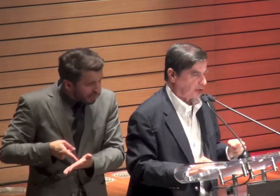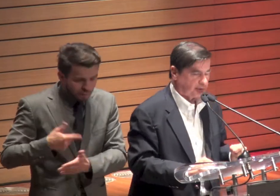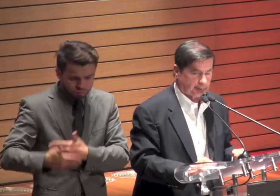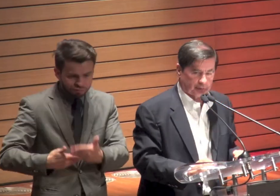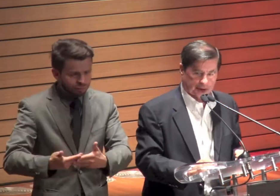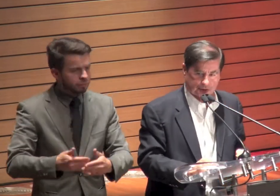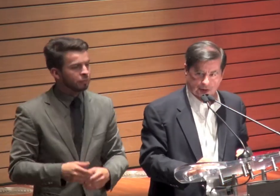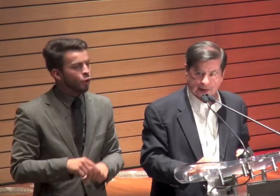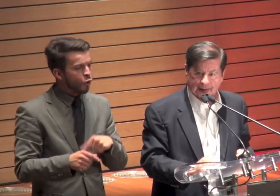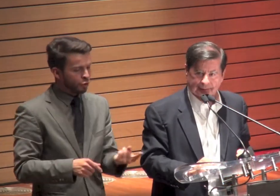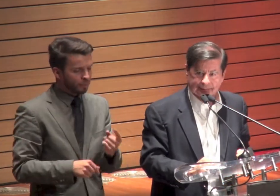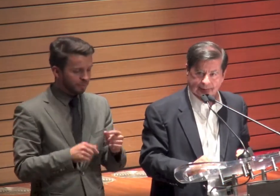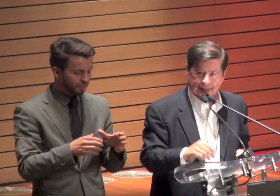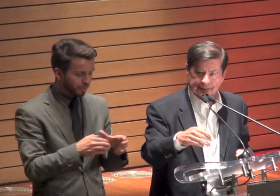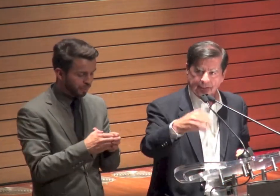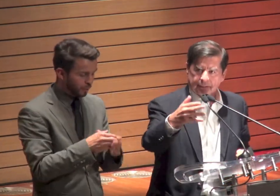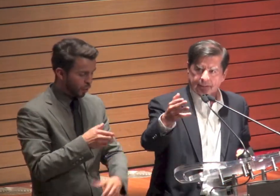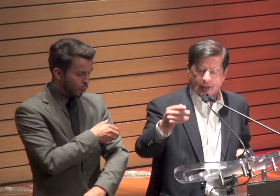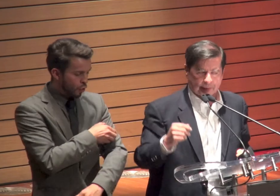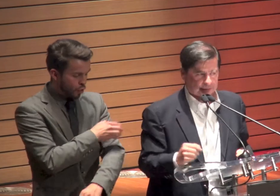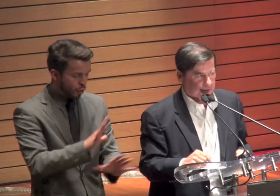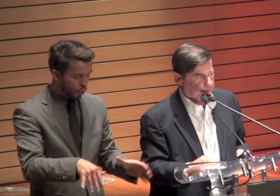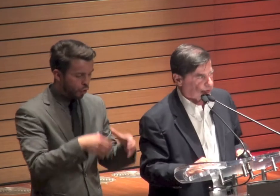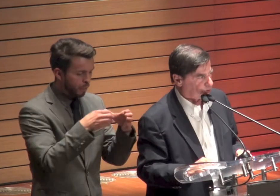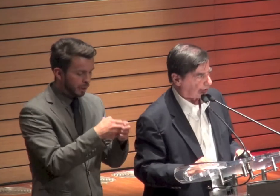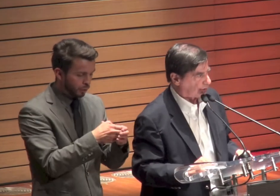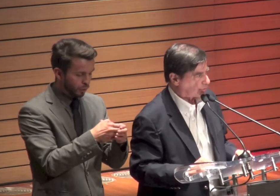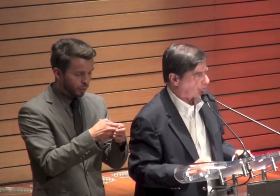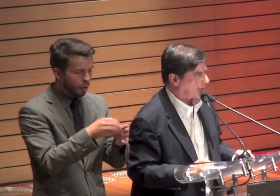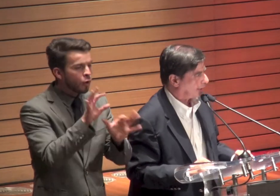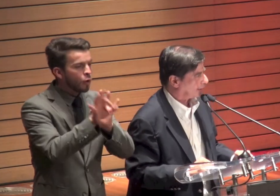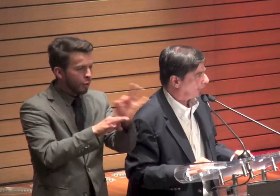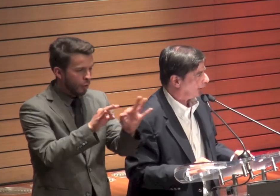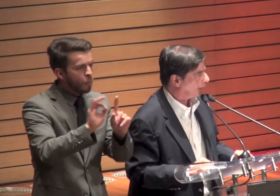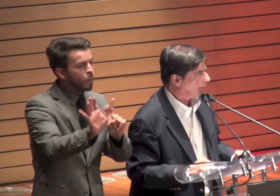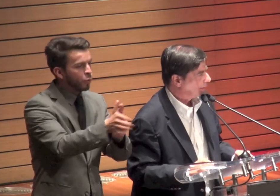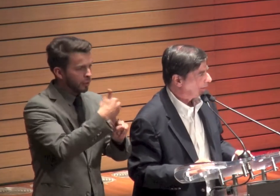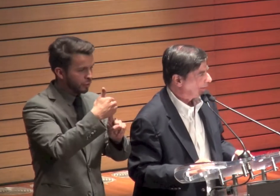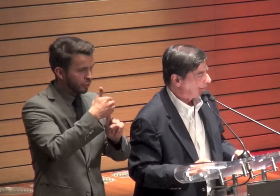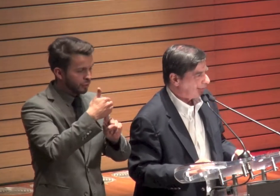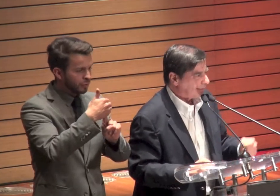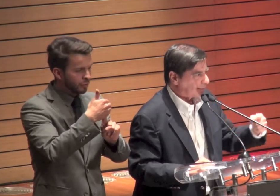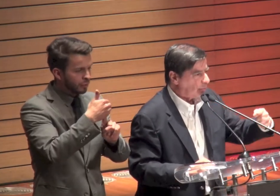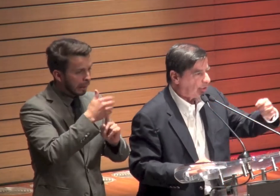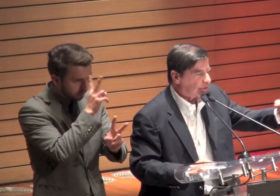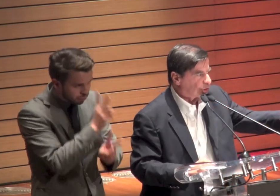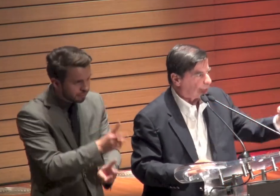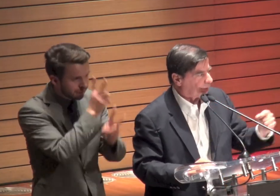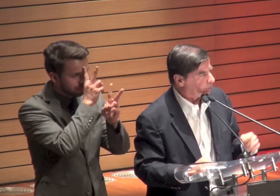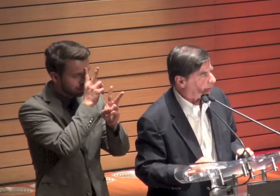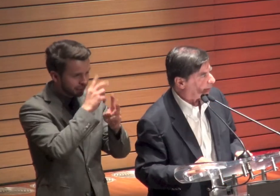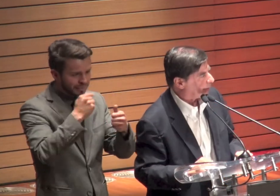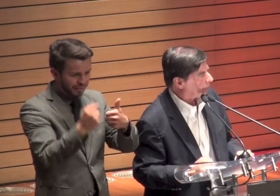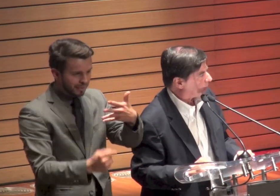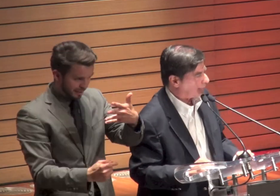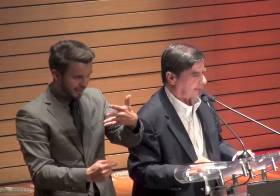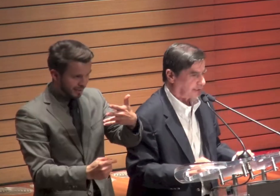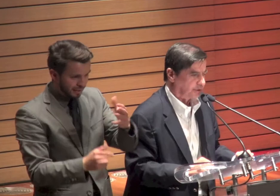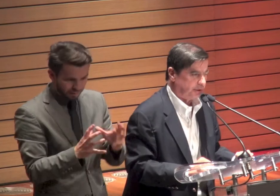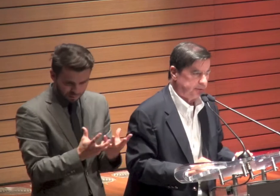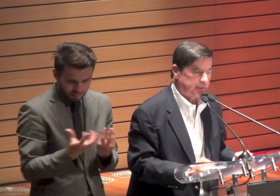con la Comisión de Protección de Garantías y la participación de la sociedad civil. Estamos listos para ayudar